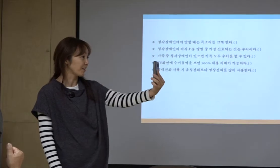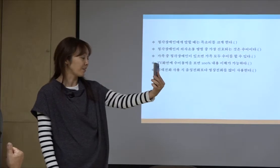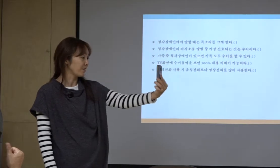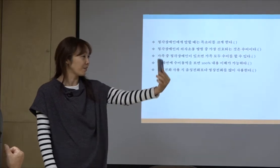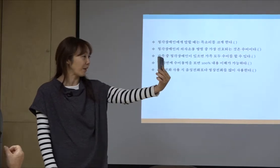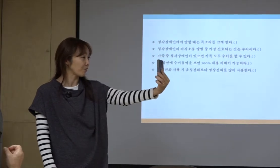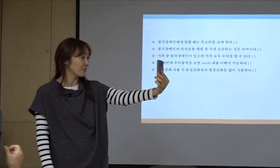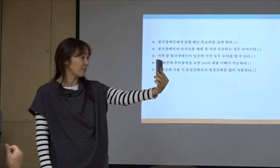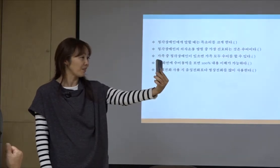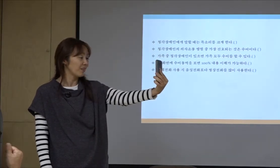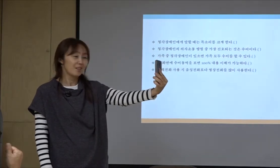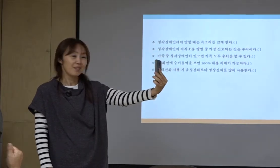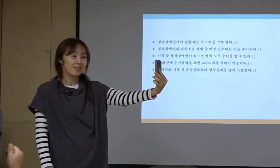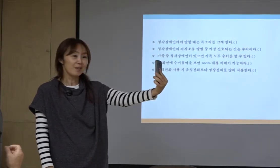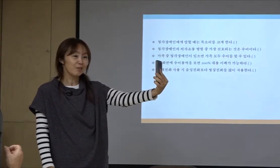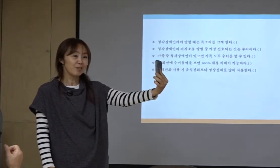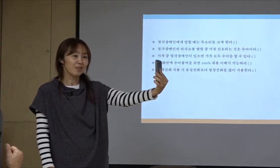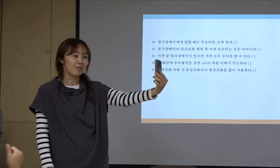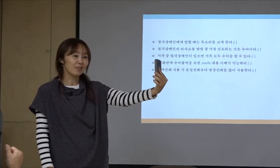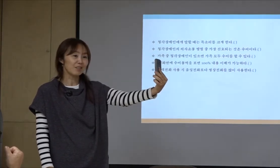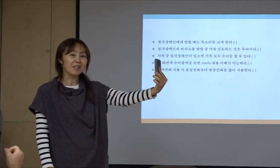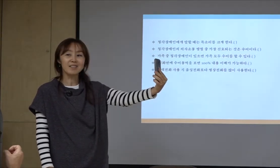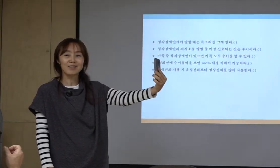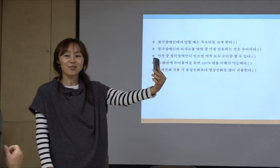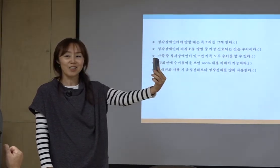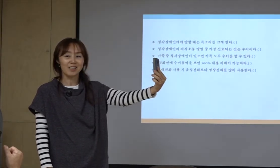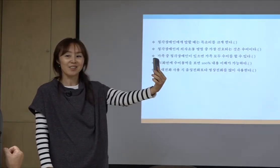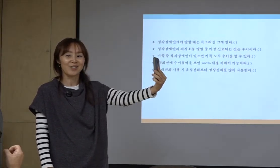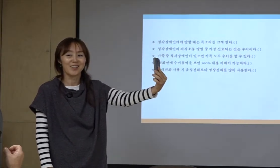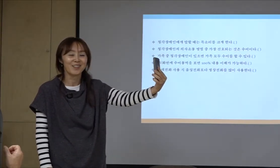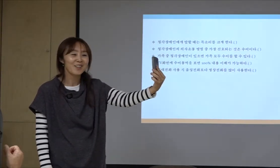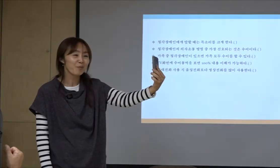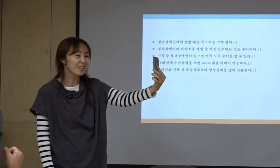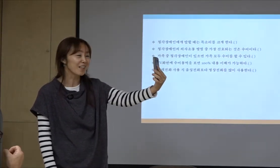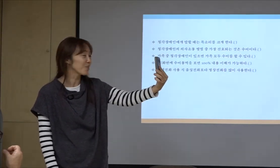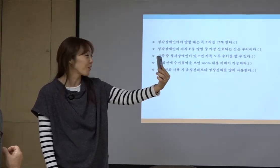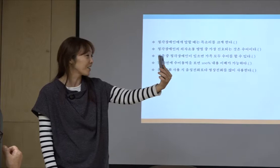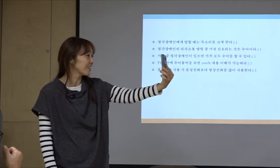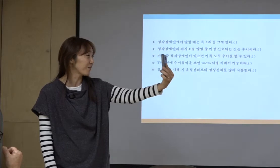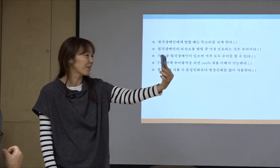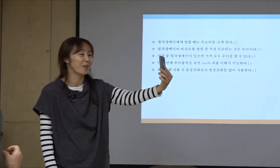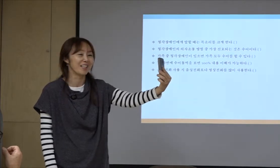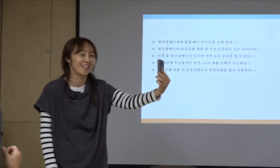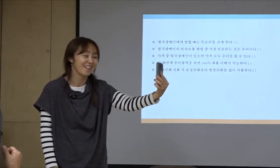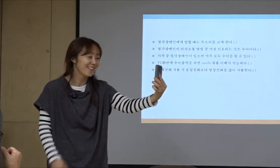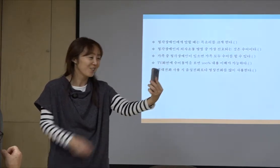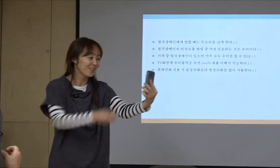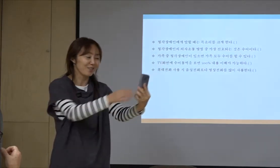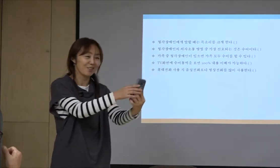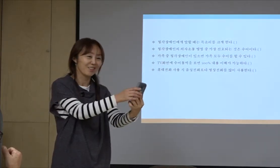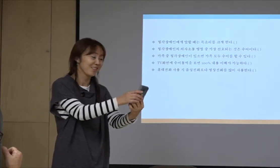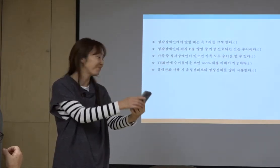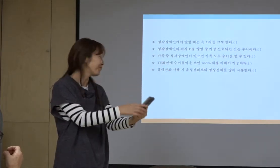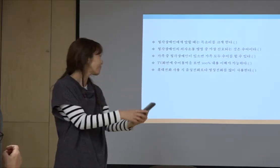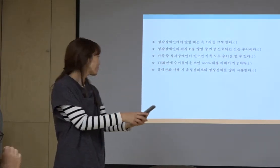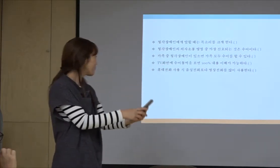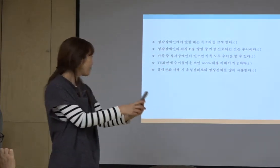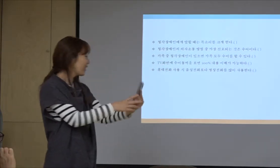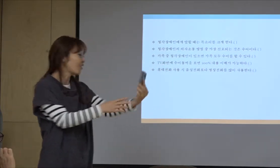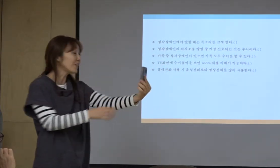되잖아요. 이렇게 받고 있으면 사람들이 셀카 찍는 줄 알아요. 그래서 뭐 셀카 좋아하시나 봐요. 이러더라고요. 그래서 영상